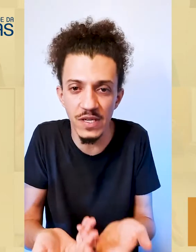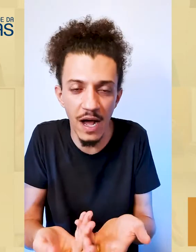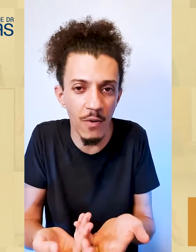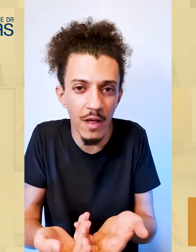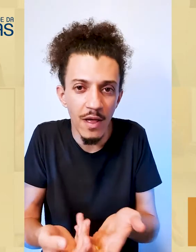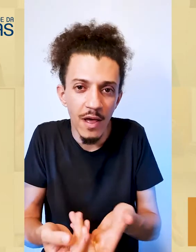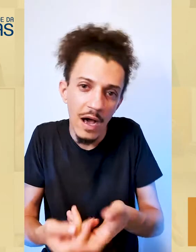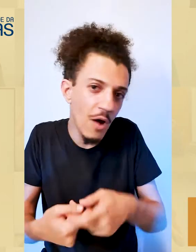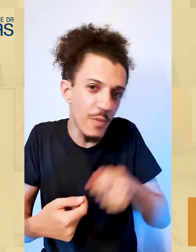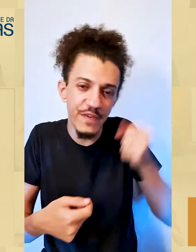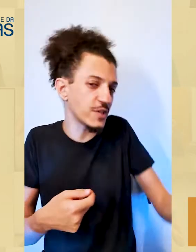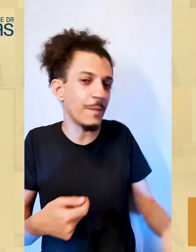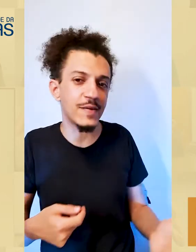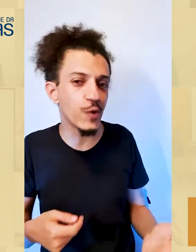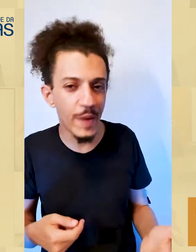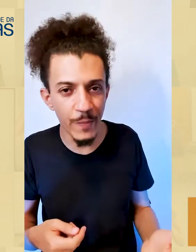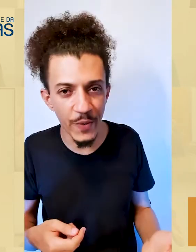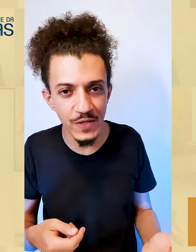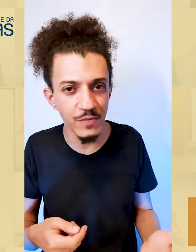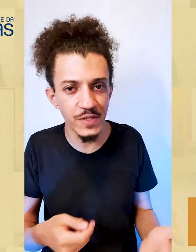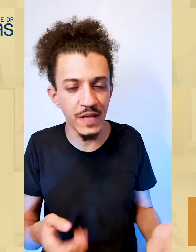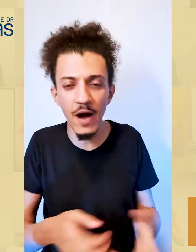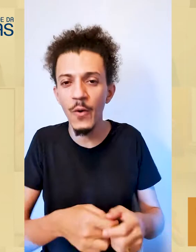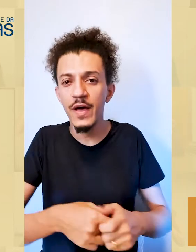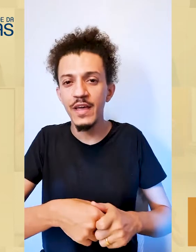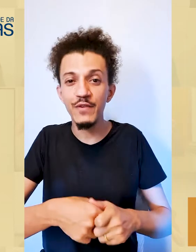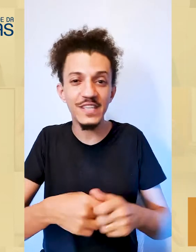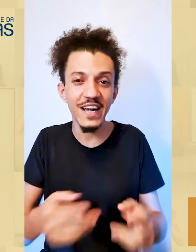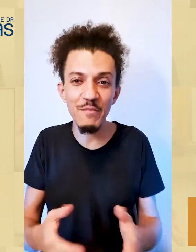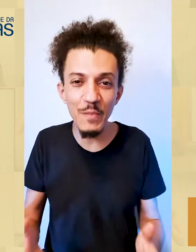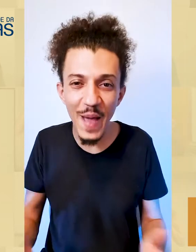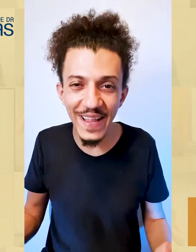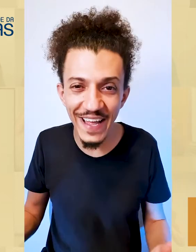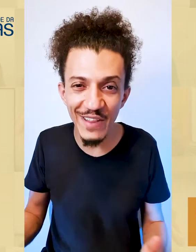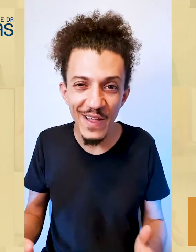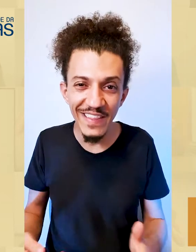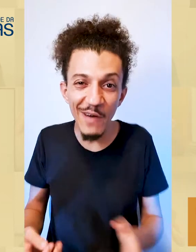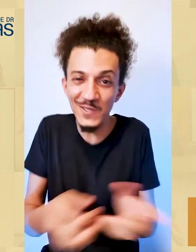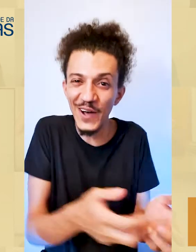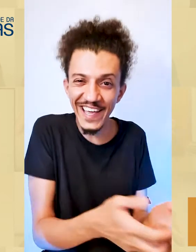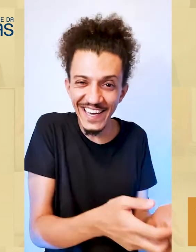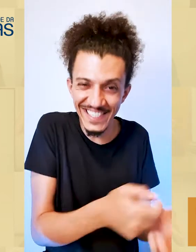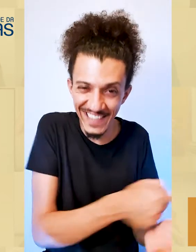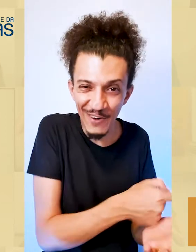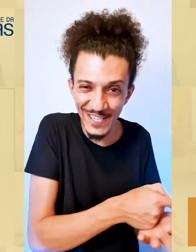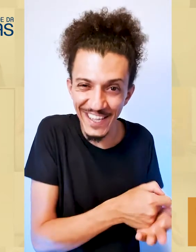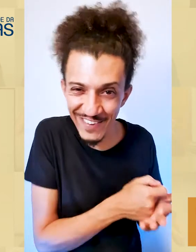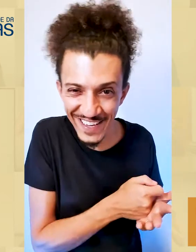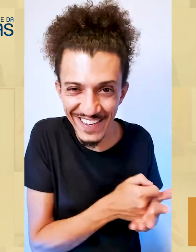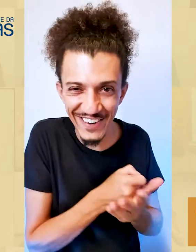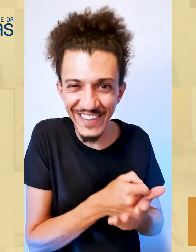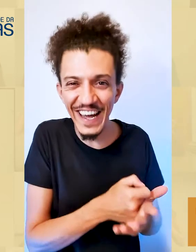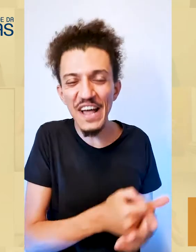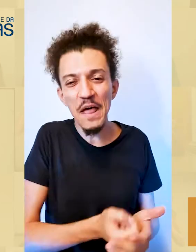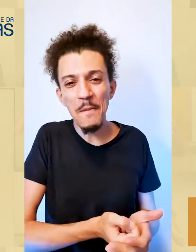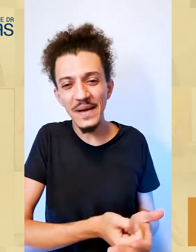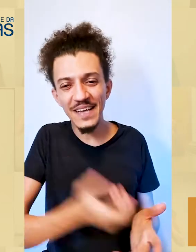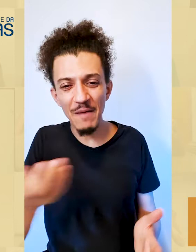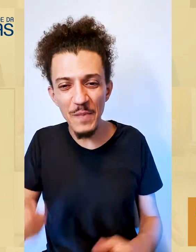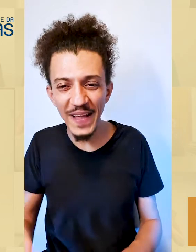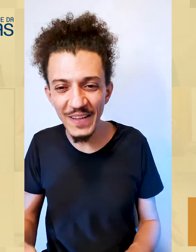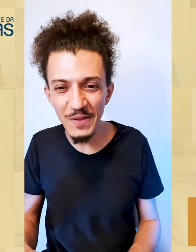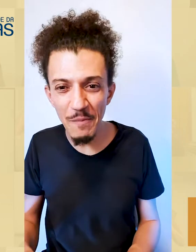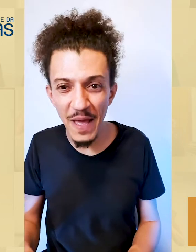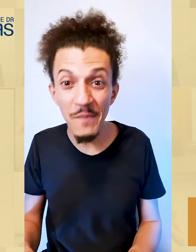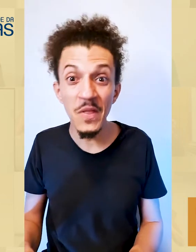o sinal, o professor já passou para o próximo sinal e você acabou perdendo não só aquele sinal que você estava tentando anotar, mas você